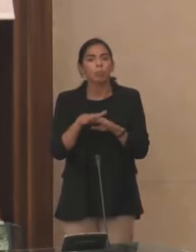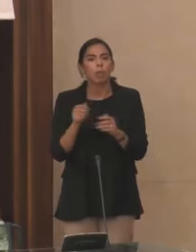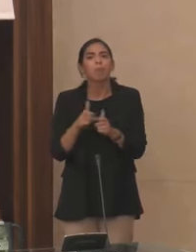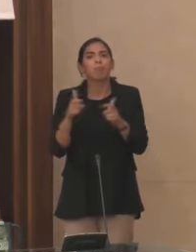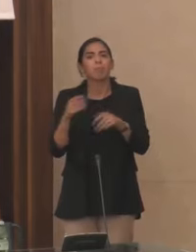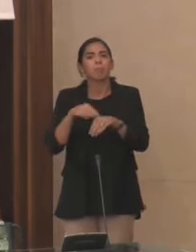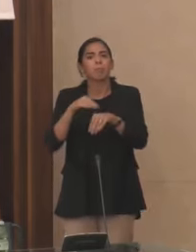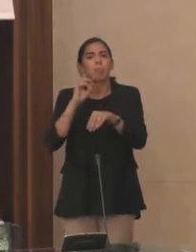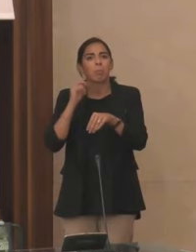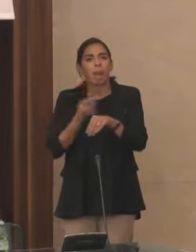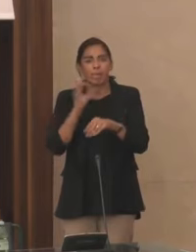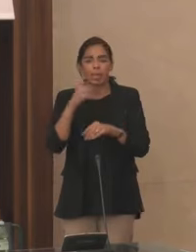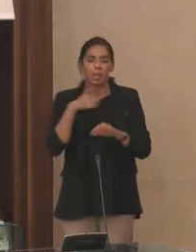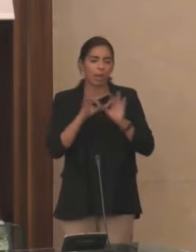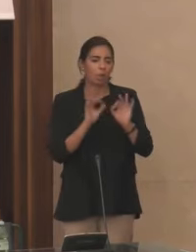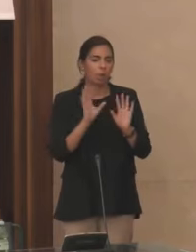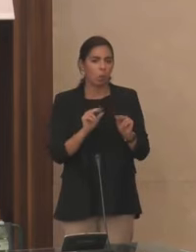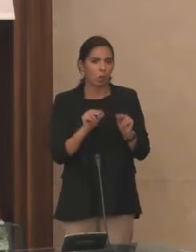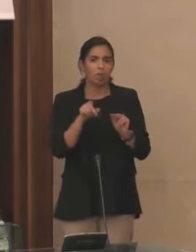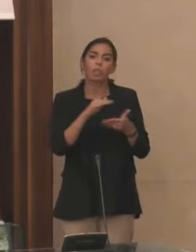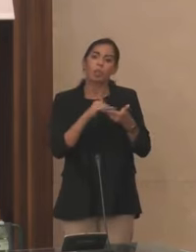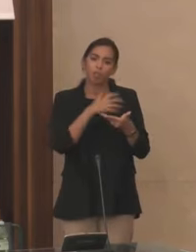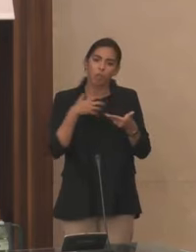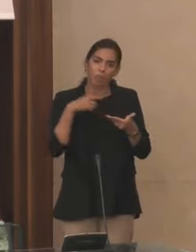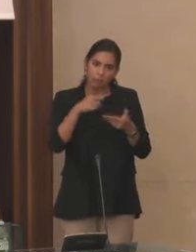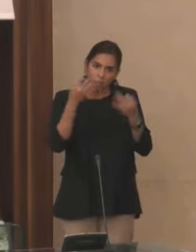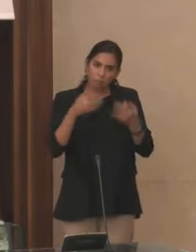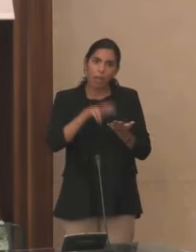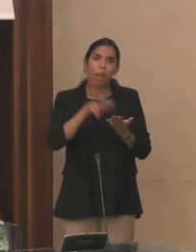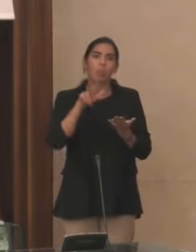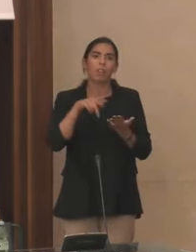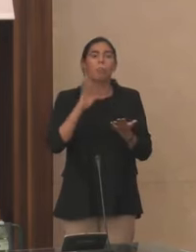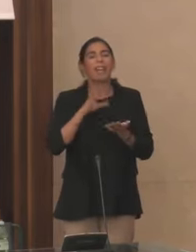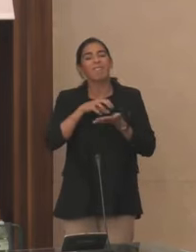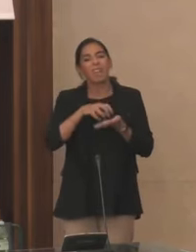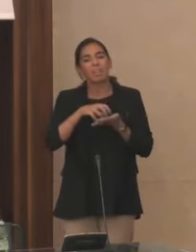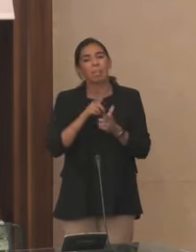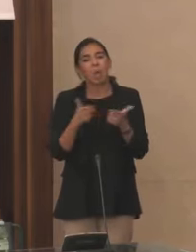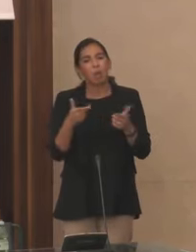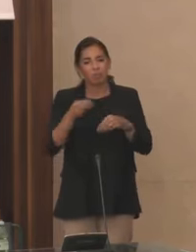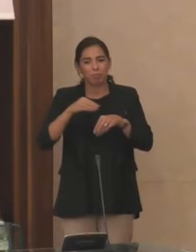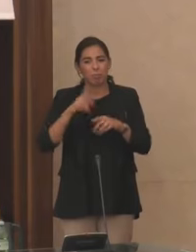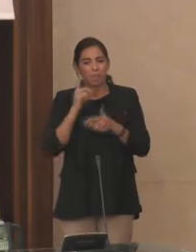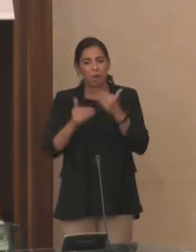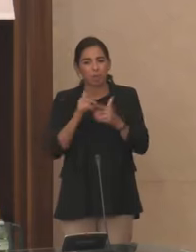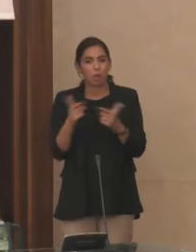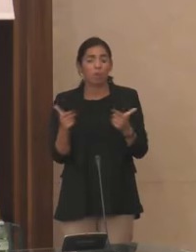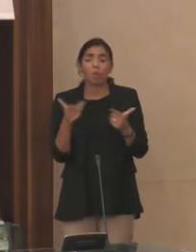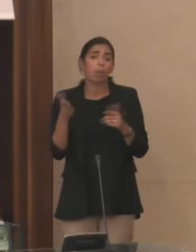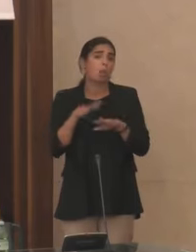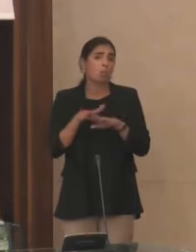che è stata anche approvata dalla società scientifica, ma non viene investito per implementarla, per far convegni, eccetera, nessuno saprà